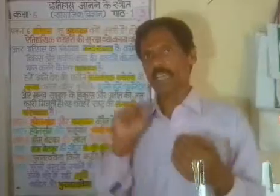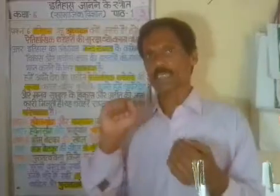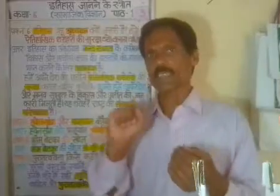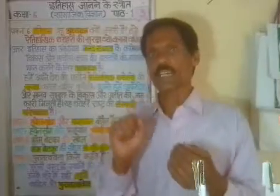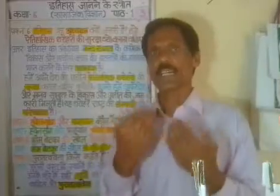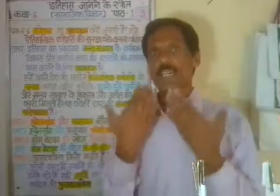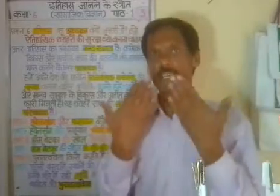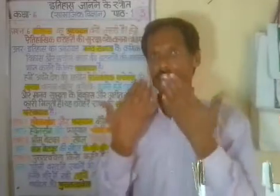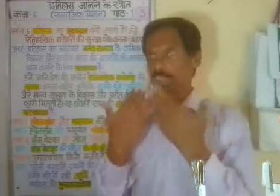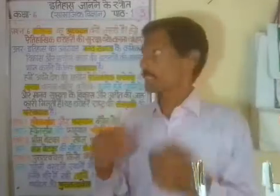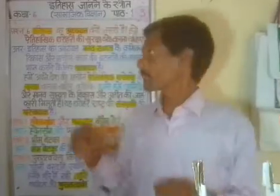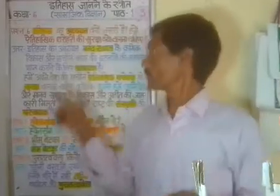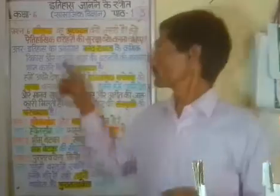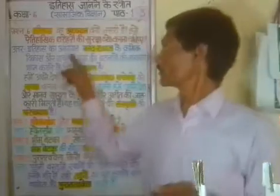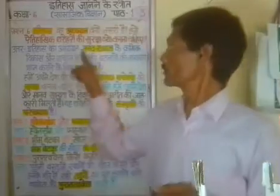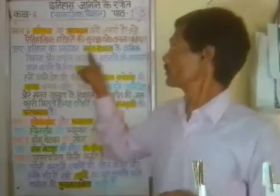इतिहास का अध्ययन